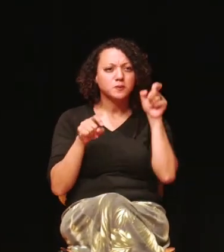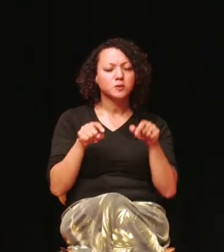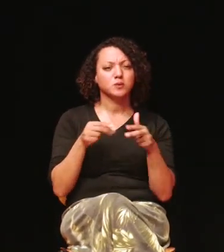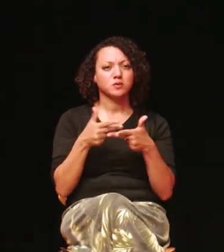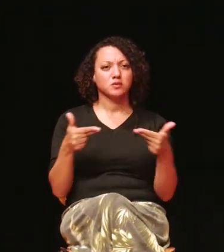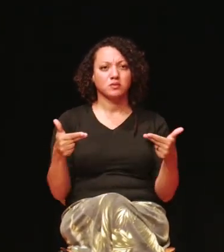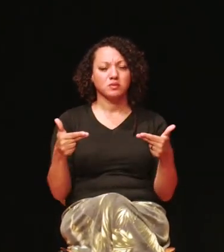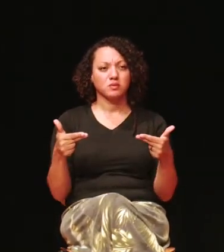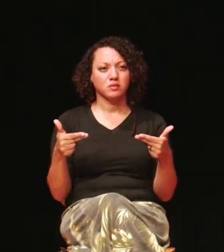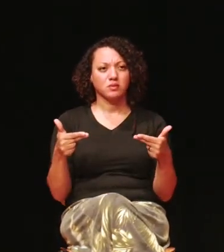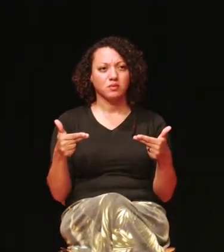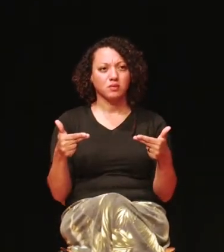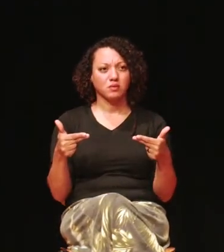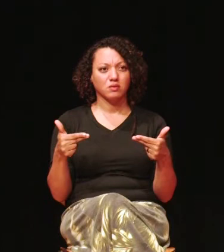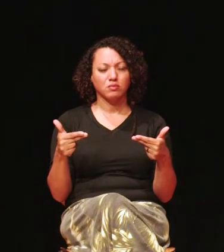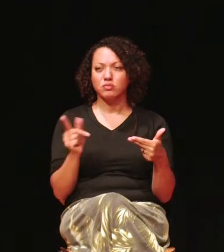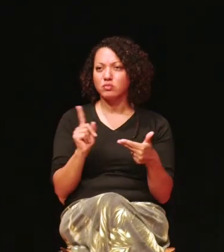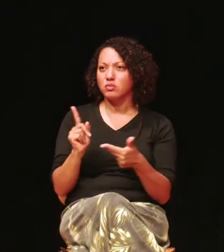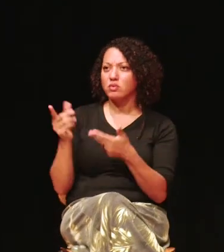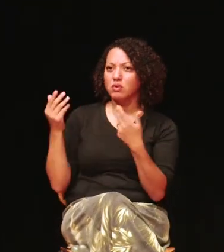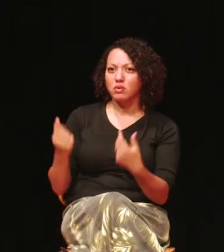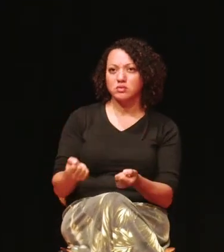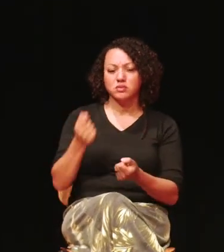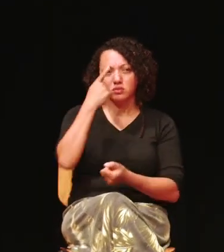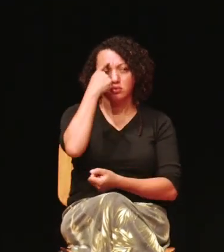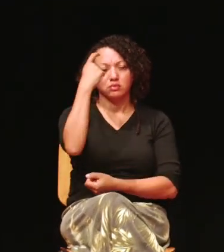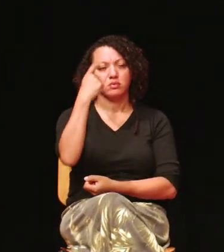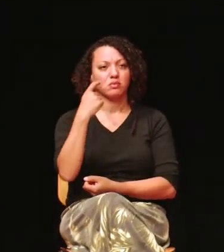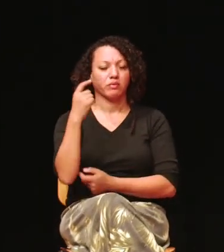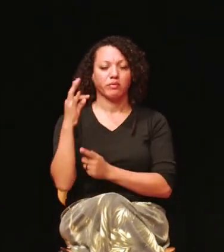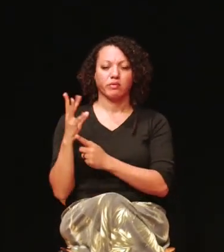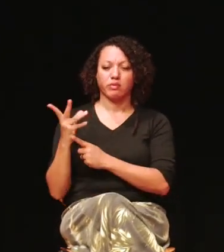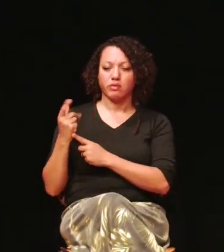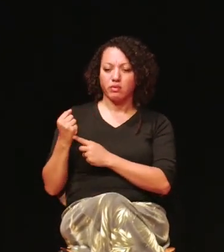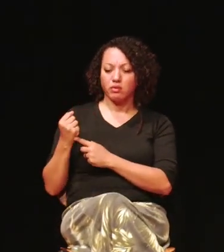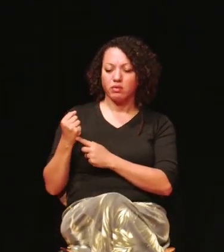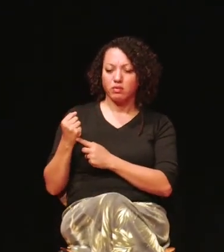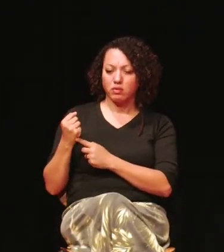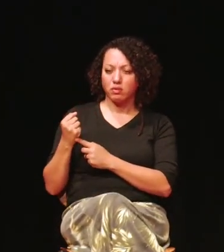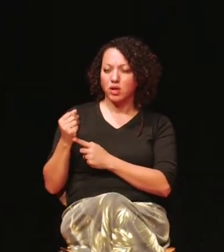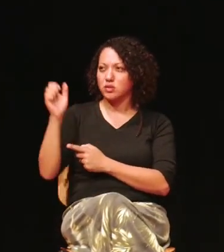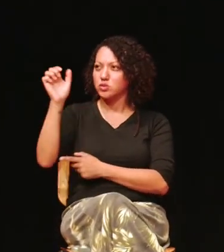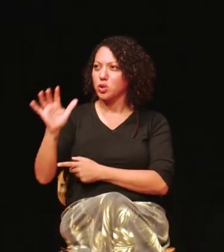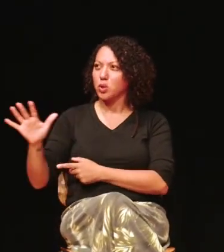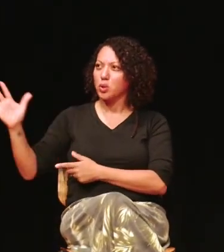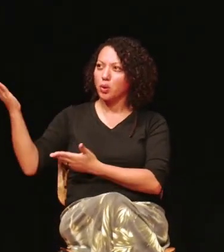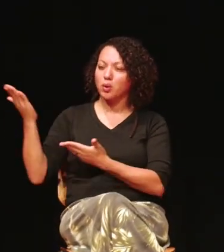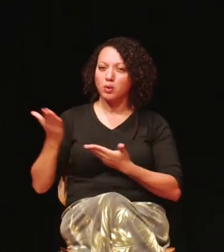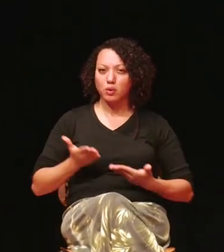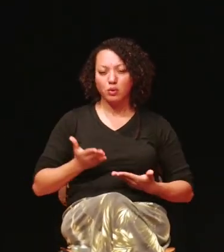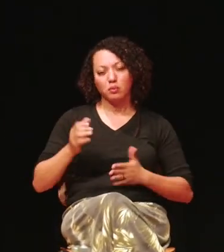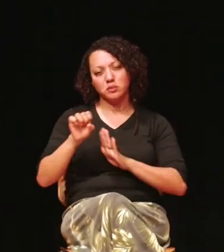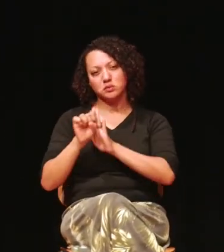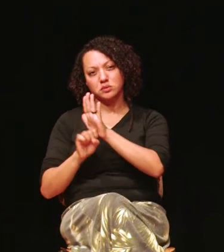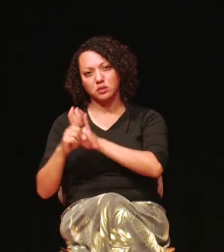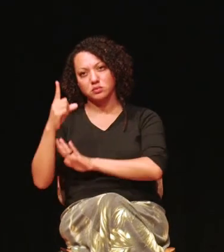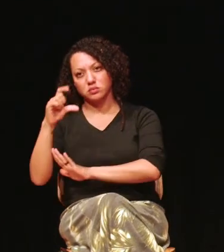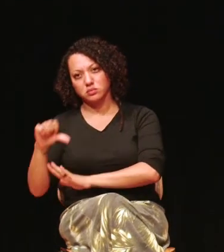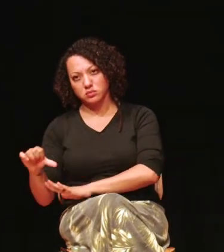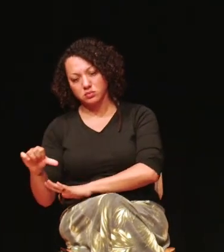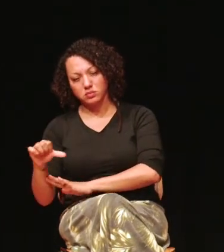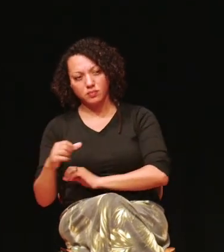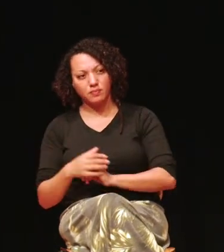non para aceitar uma ideia di arte che vinha da Europa do século